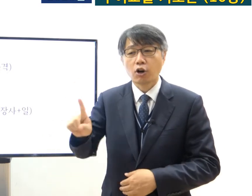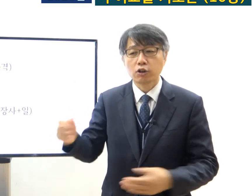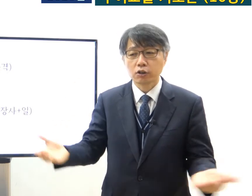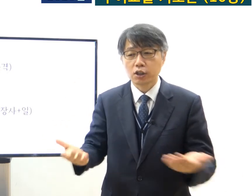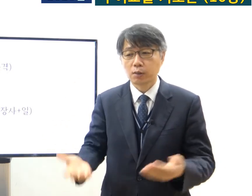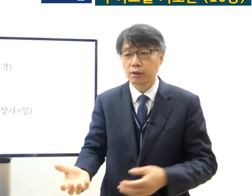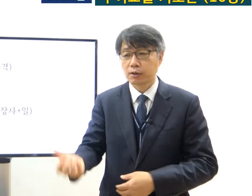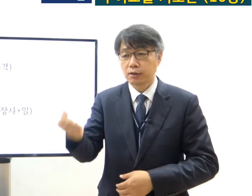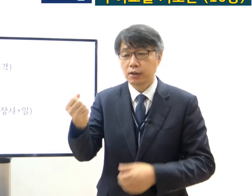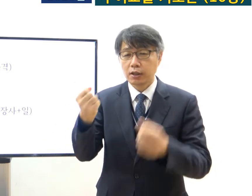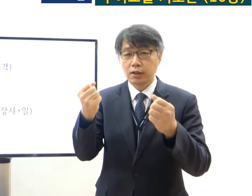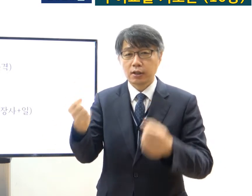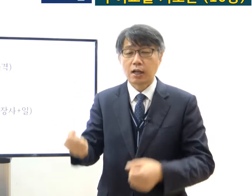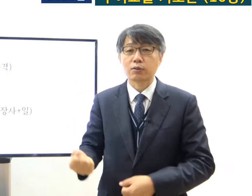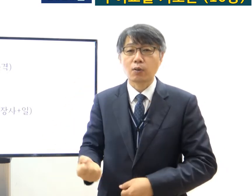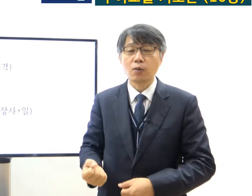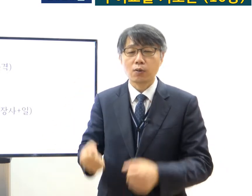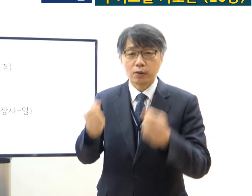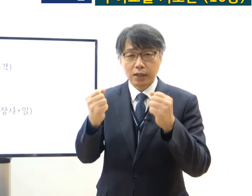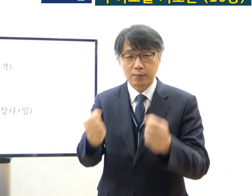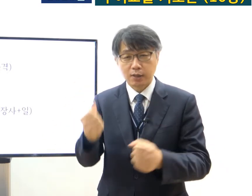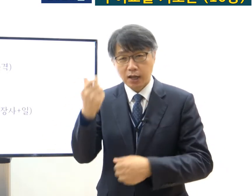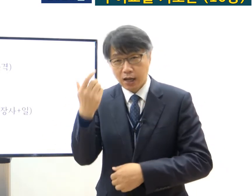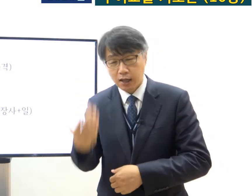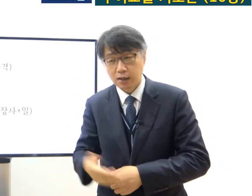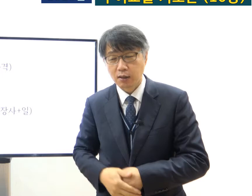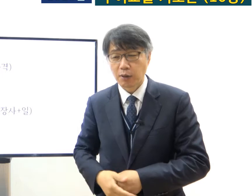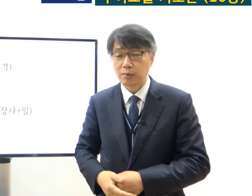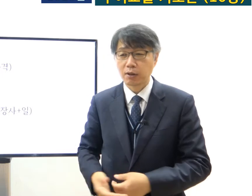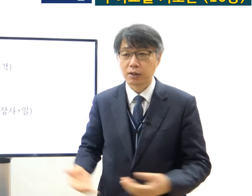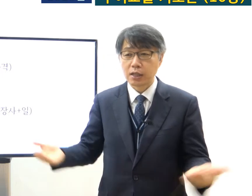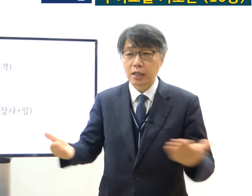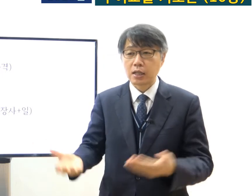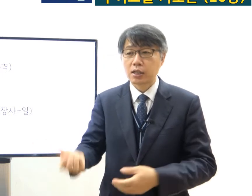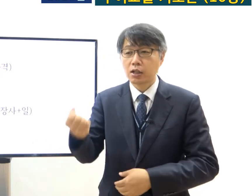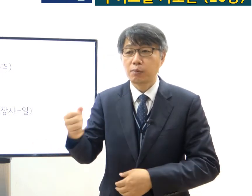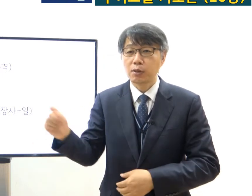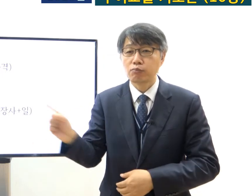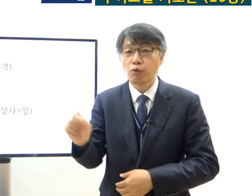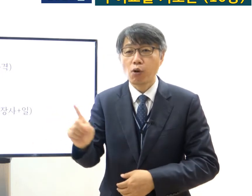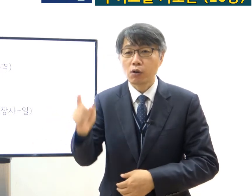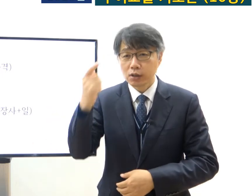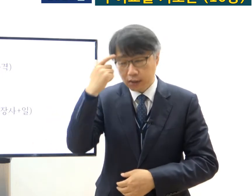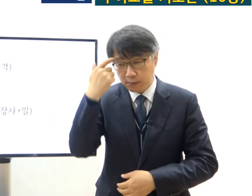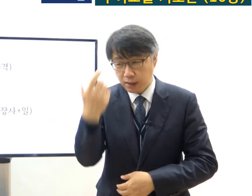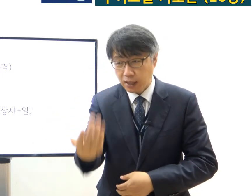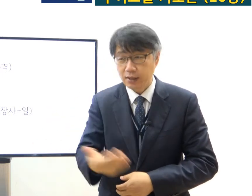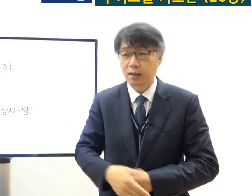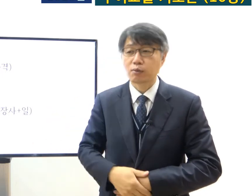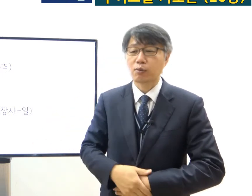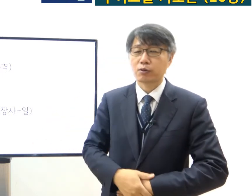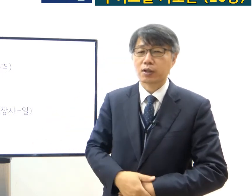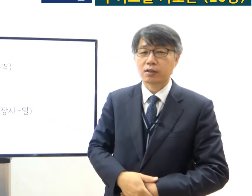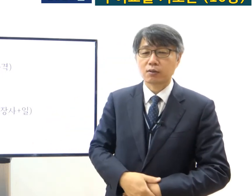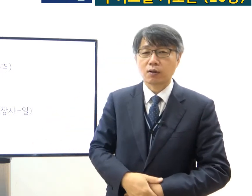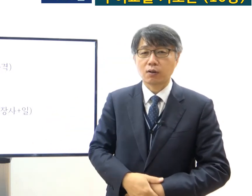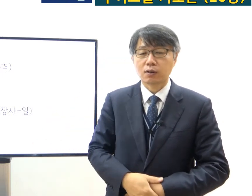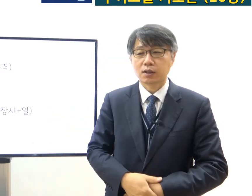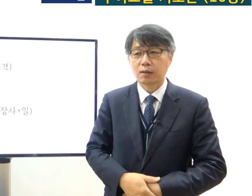어떤 직업을 가지고 계십니까? 아니면 직업이 무엇입니까? 이렇게 물어볼 수 있겠죠. 그 다음에